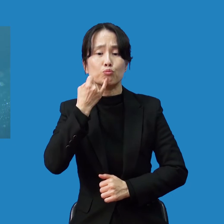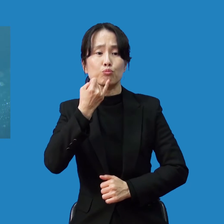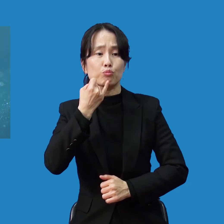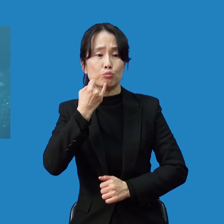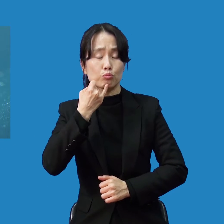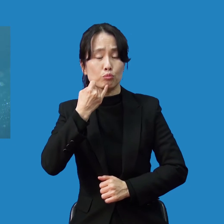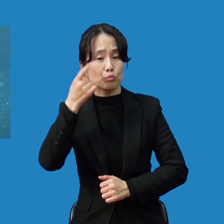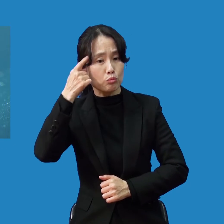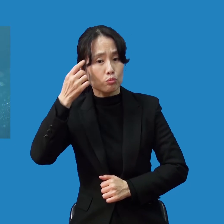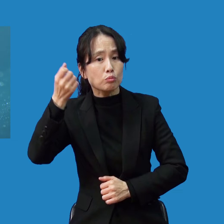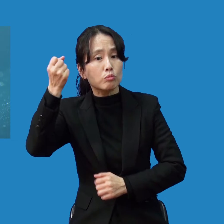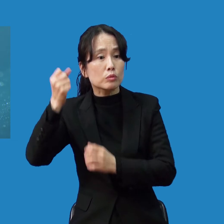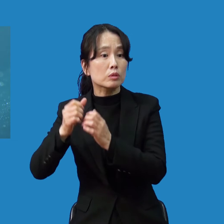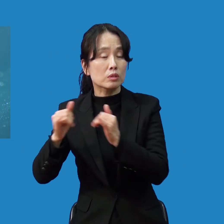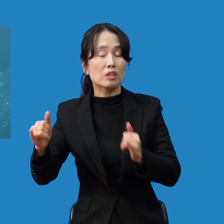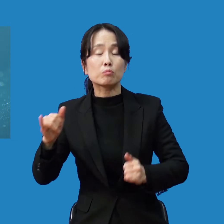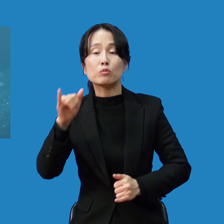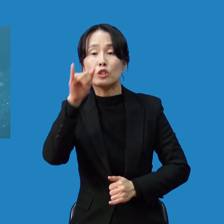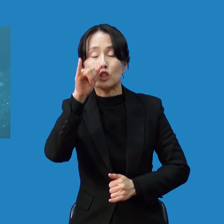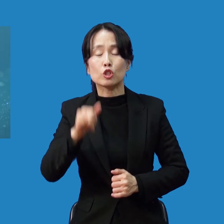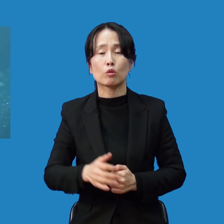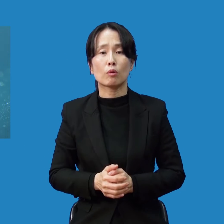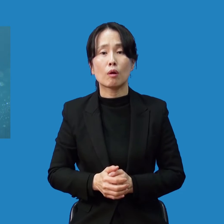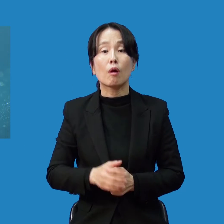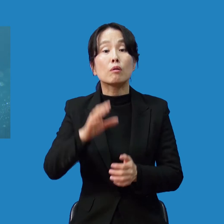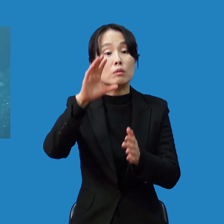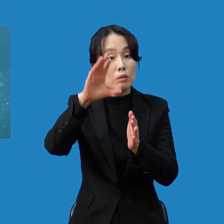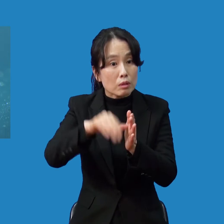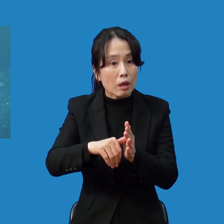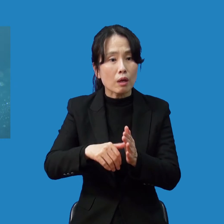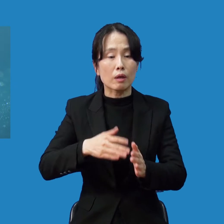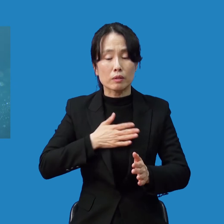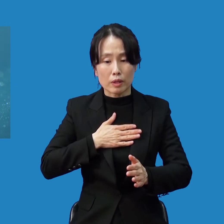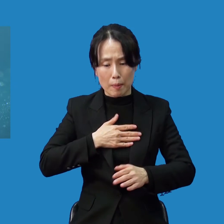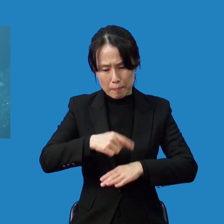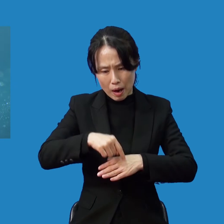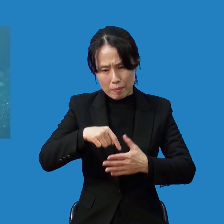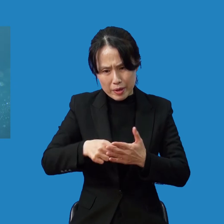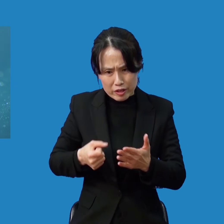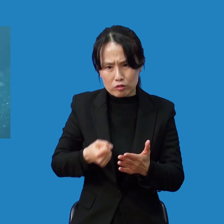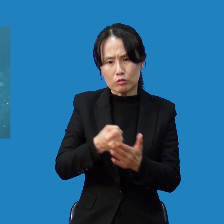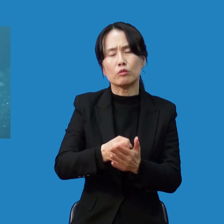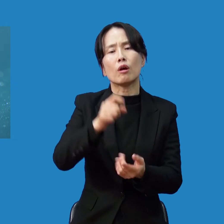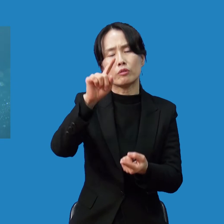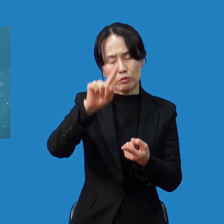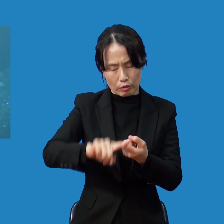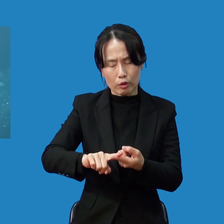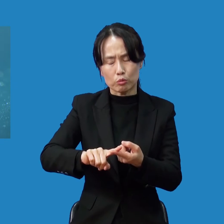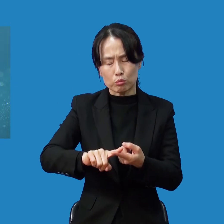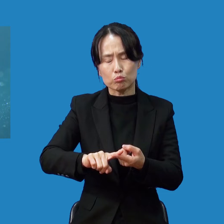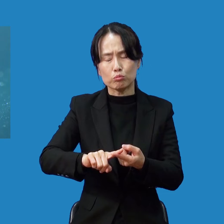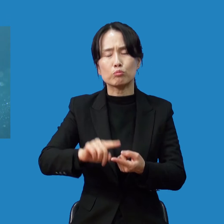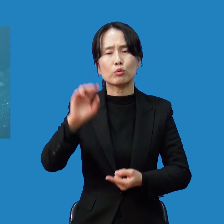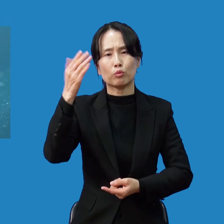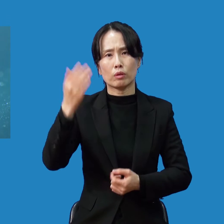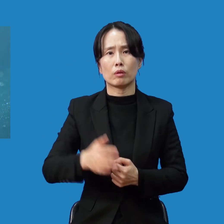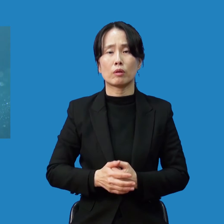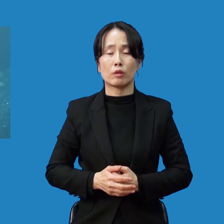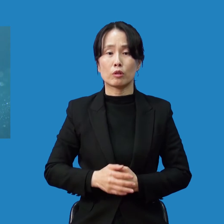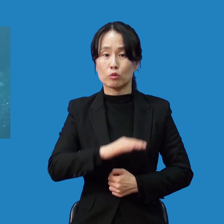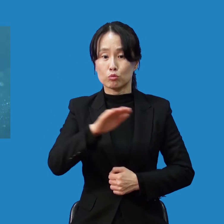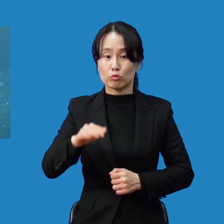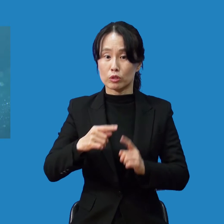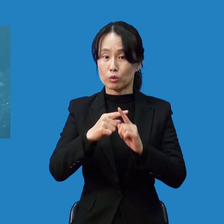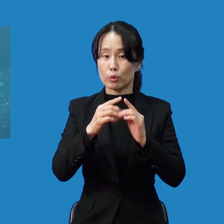사람도 있습니다. 그럴 때는 자기 마음에 결정한 대로 하면 됩니다. 우리 교회는